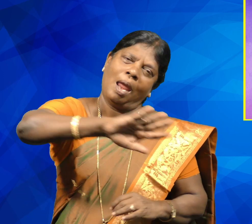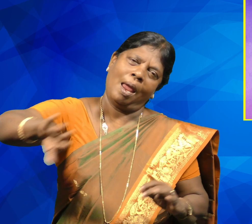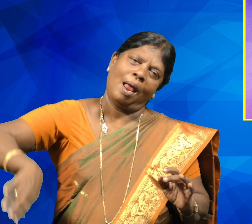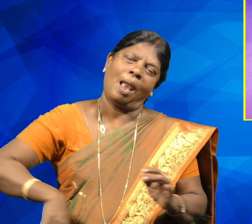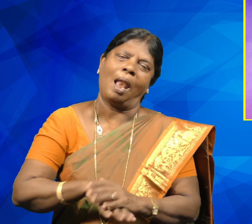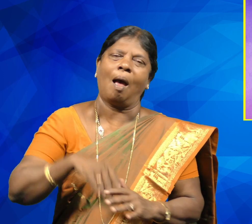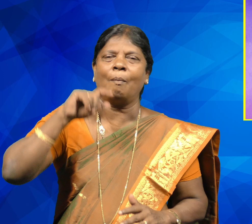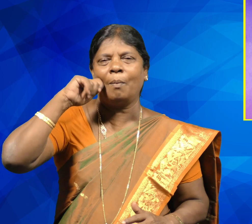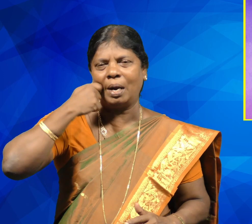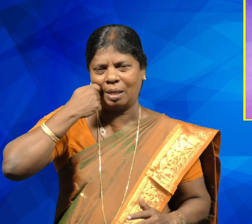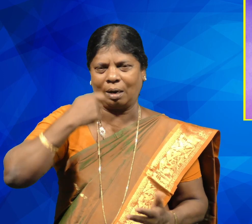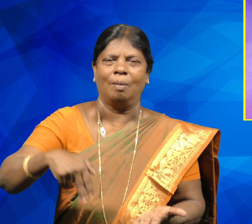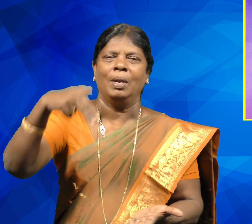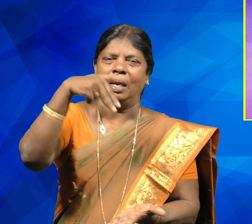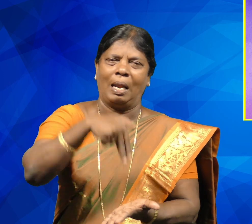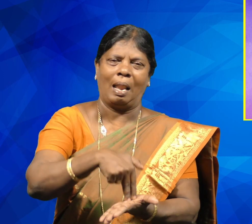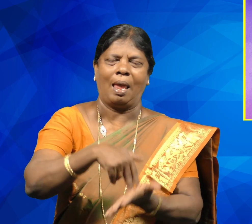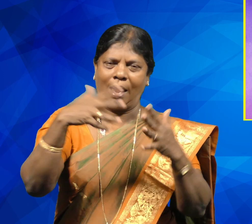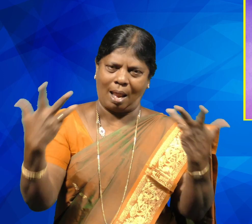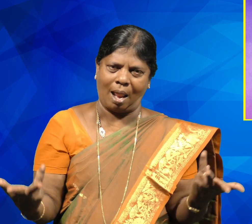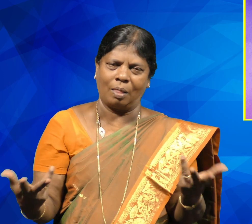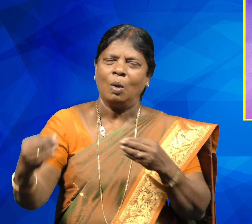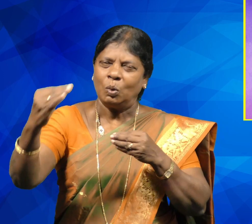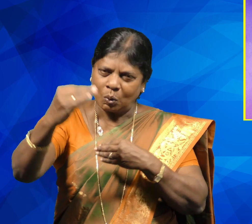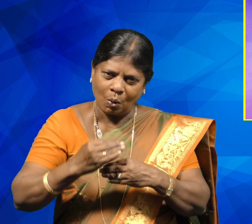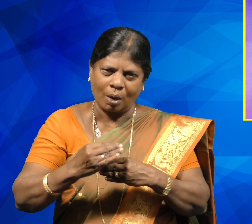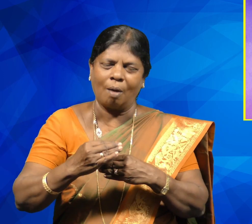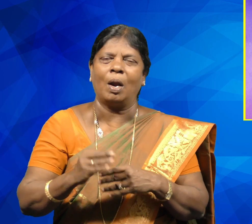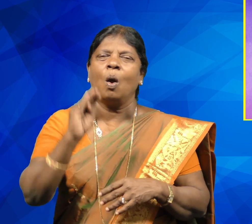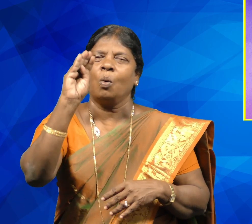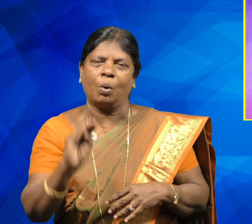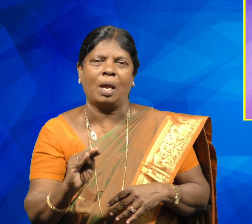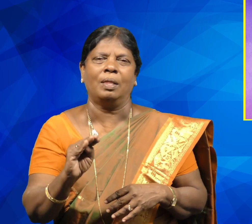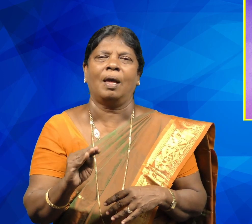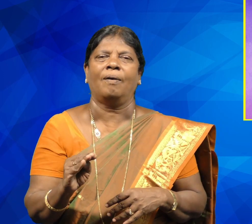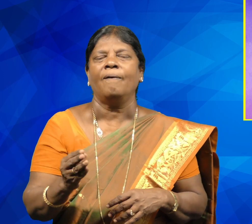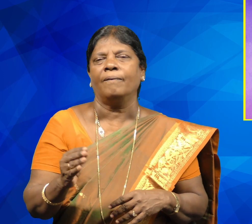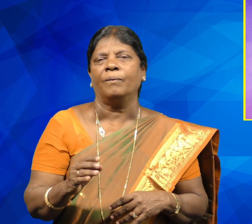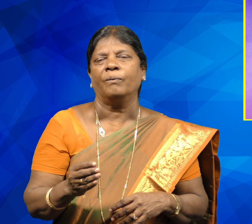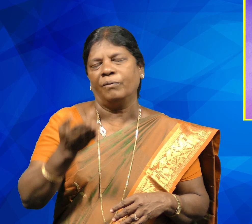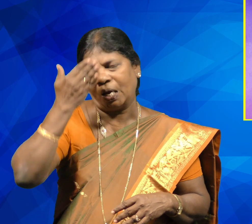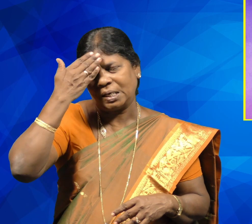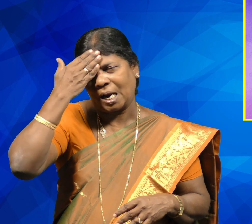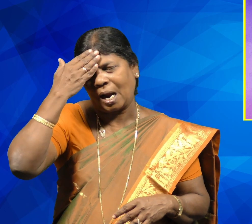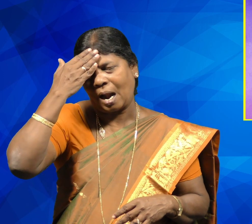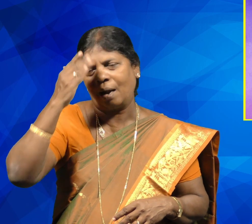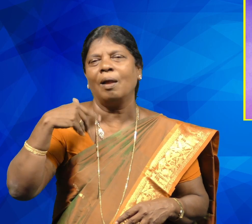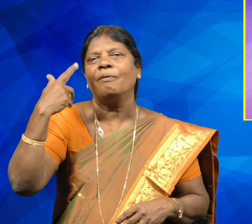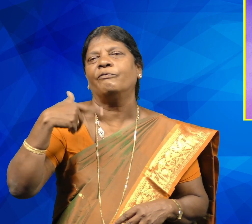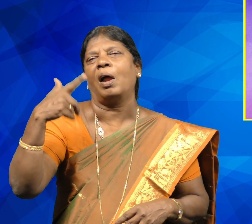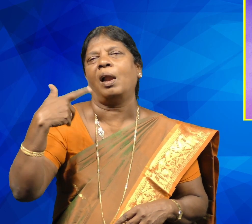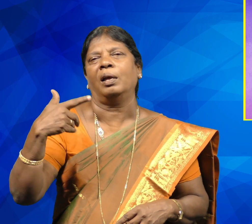என்னவென்றால், எல்லாருமே நிலை இல்லாத ஒரு சுருக்கமான, ஒரு குறைந்த தொகை